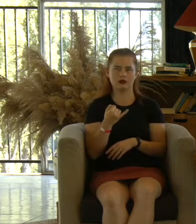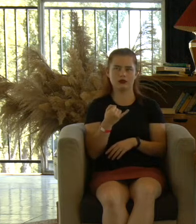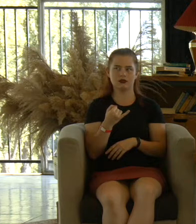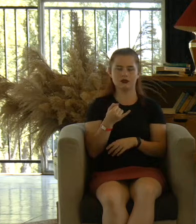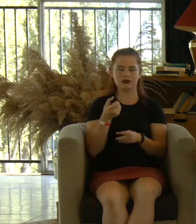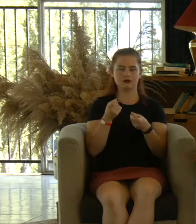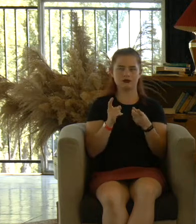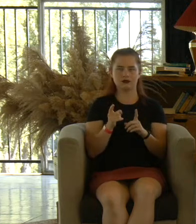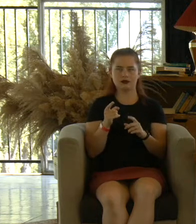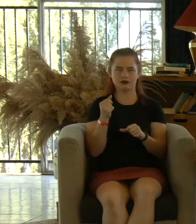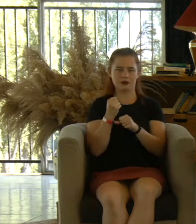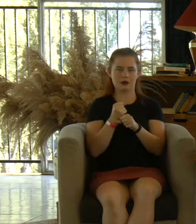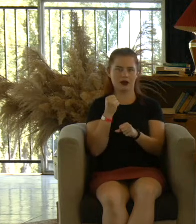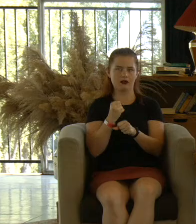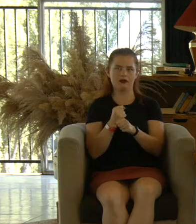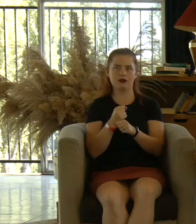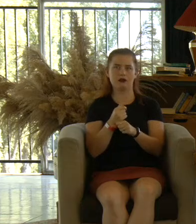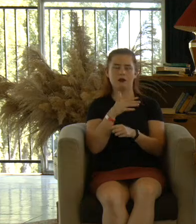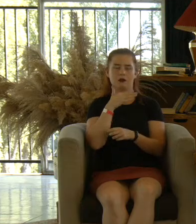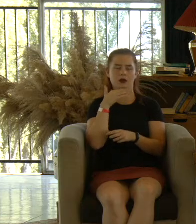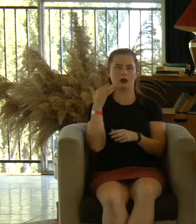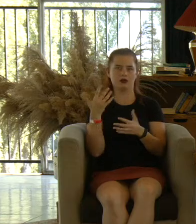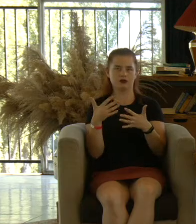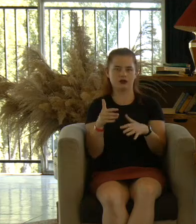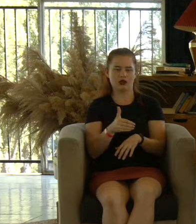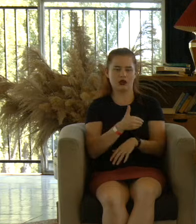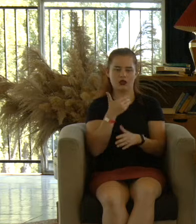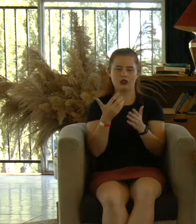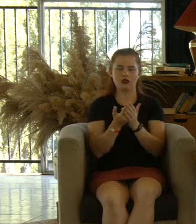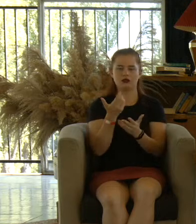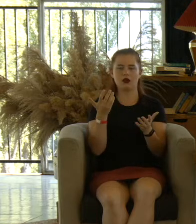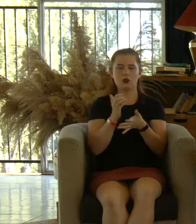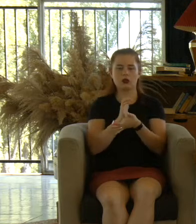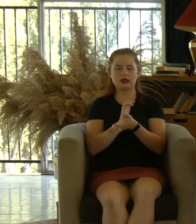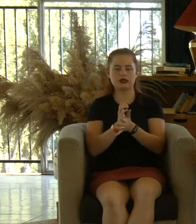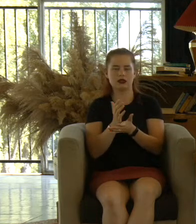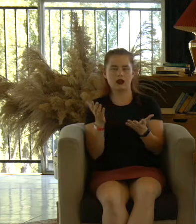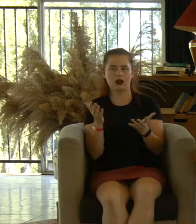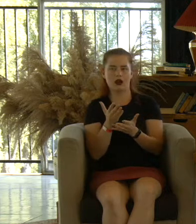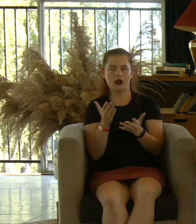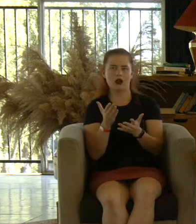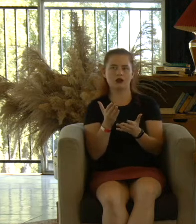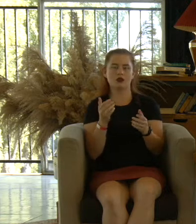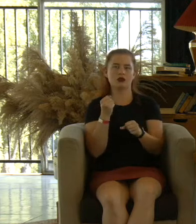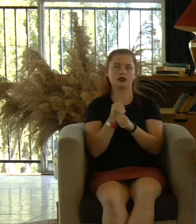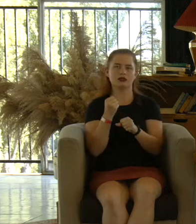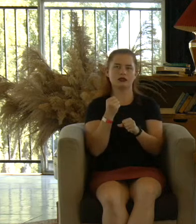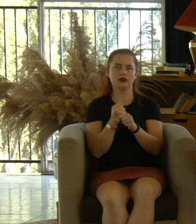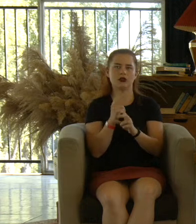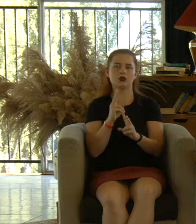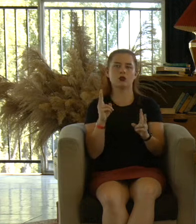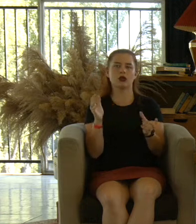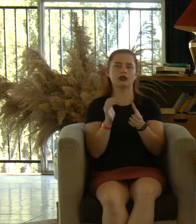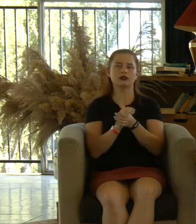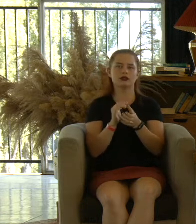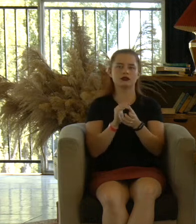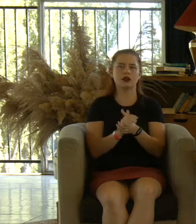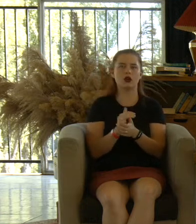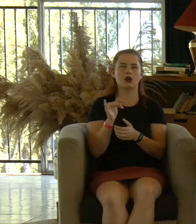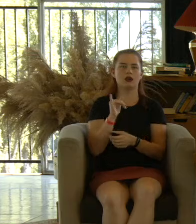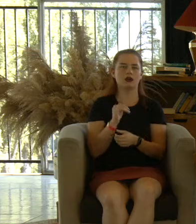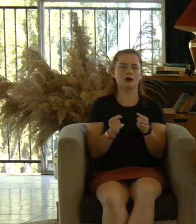И уже многие, знаете, многие в узких кругах хотят найти там какой-то сыр, который не с завода кто-то сделал знакомый. И вину такая,